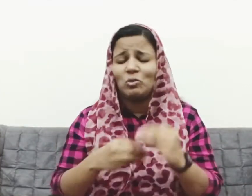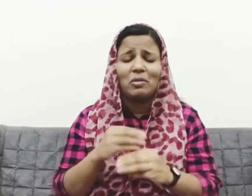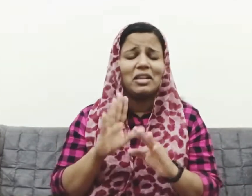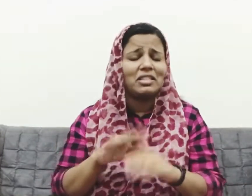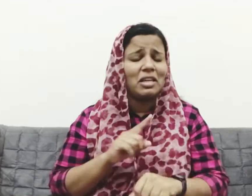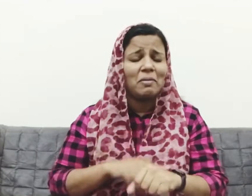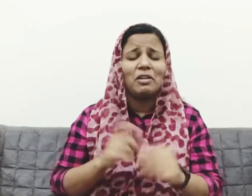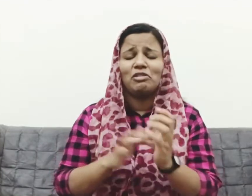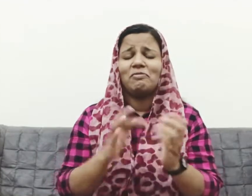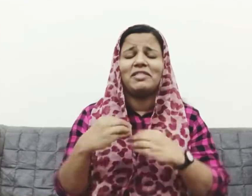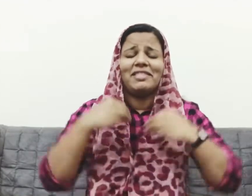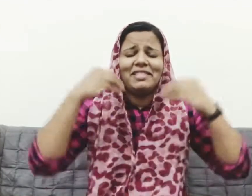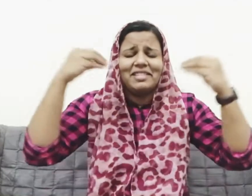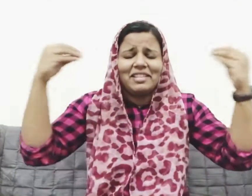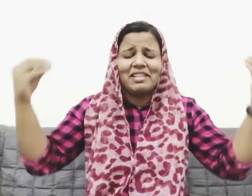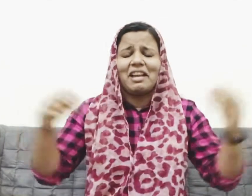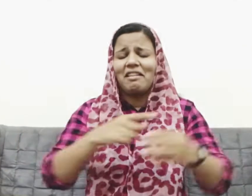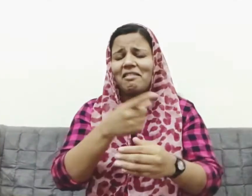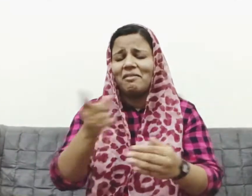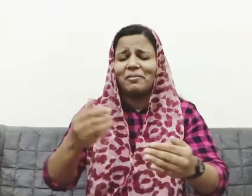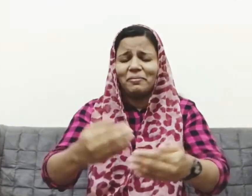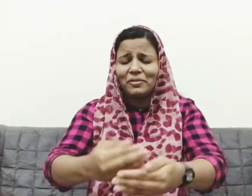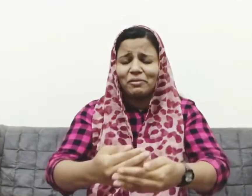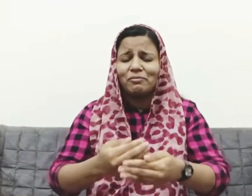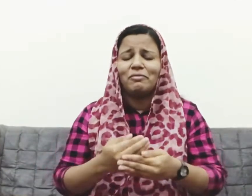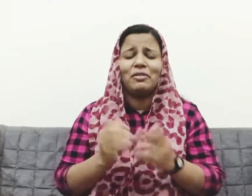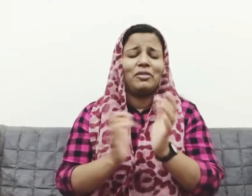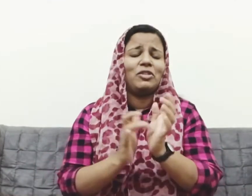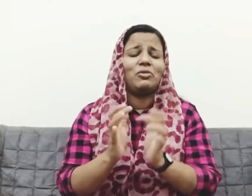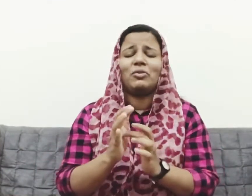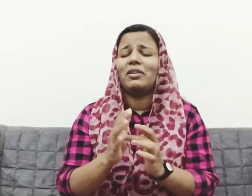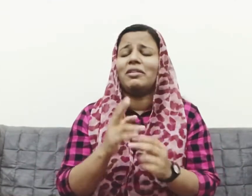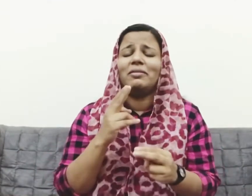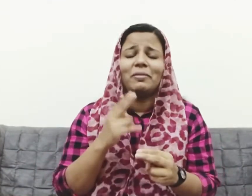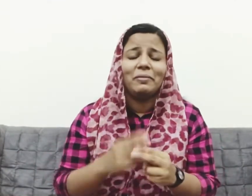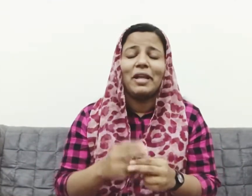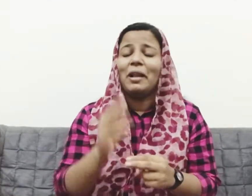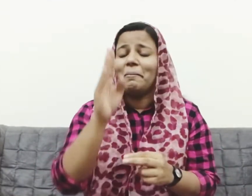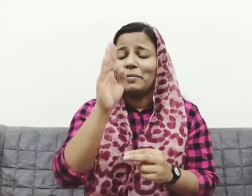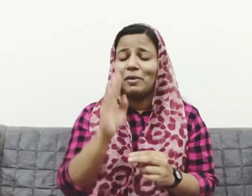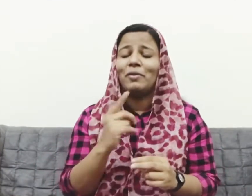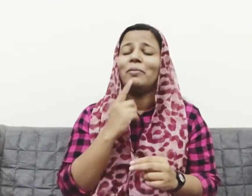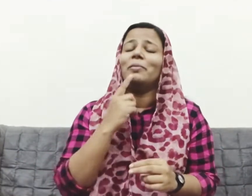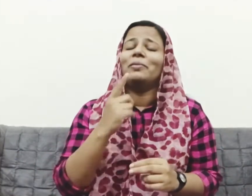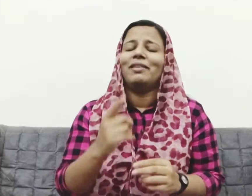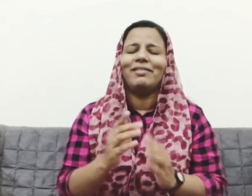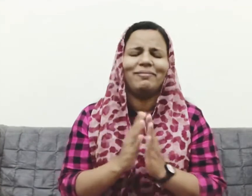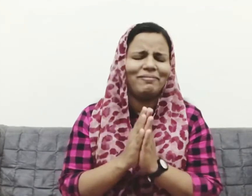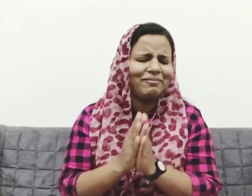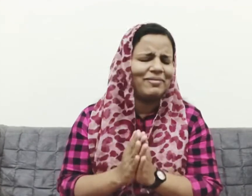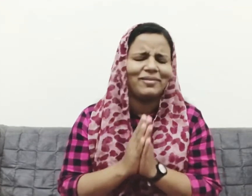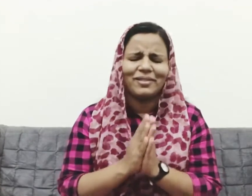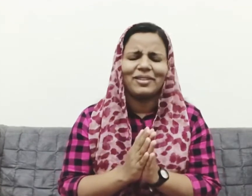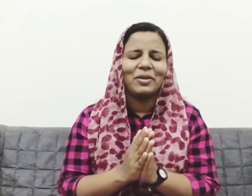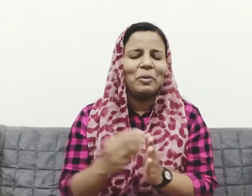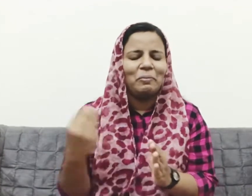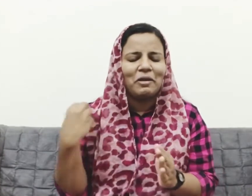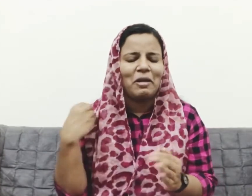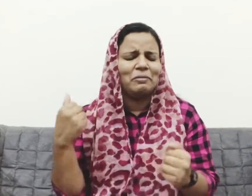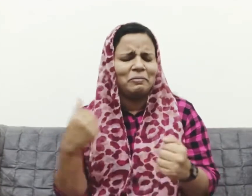വിടർത്തി ആ ചിറകിൻ്റെ അടിയിൽ അങ്ങയുടെ കുഞ്ഞുങ്ങളെ മറച്ചു പിടിക്കണമെന്ന് യേശു ക്രിസ്തു മുഖാന്തരം പിതാവിനോട് പ്രാർത്ഥിക്കുക കർത്താവ്. ഒരനർത്ഥം ഭവിക്കാതെ, ഒരു